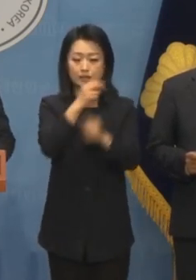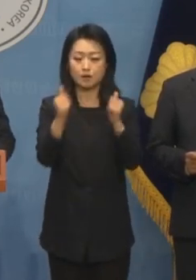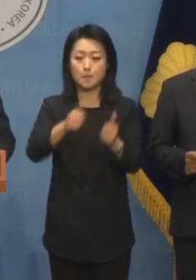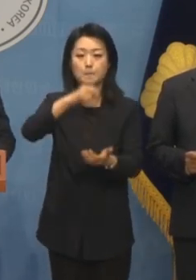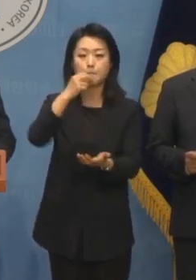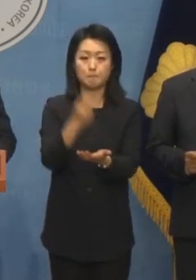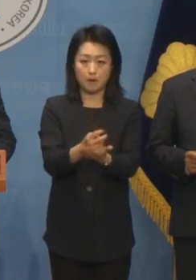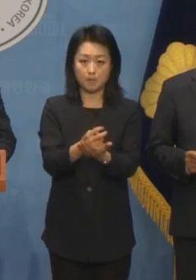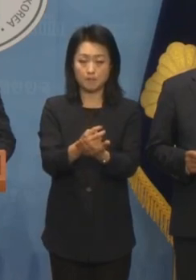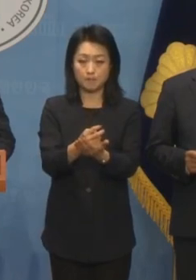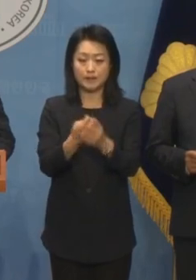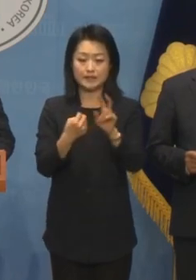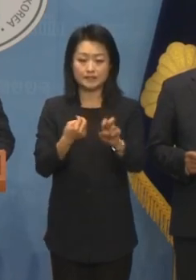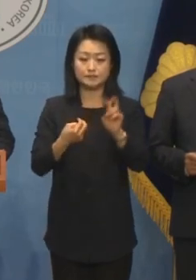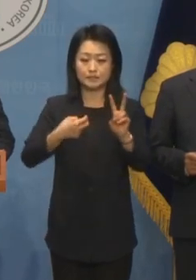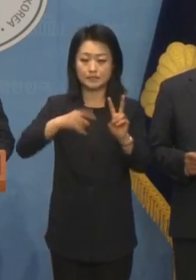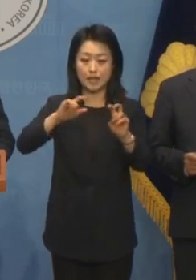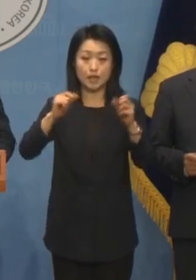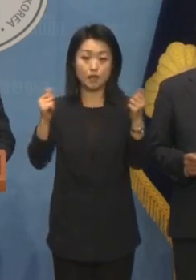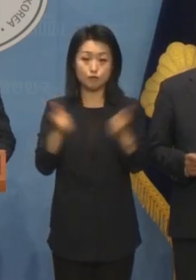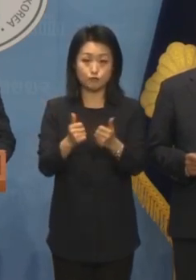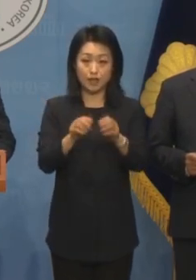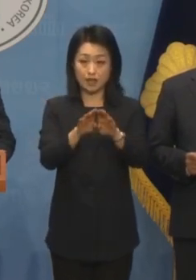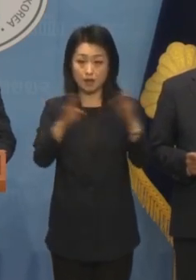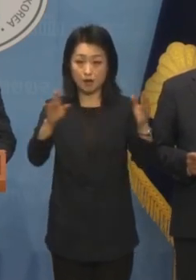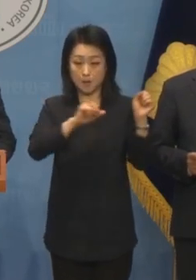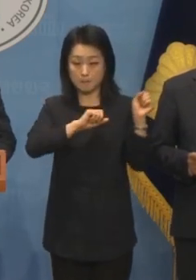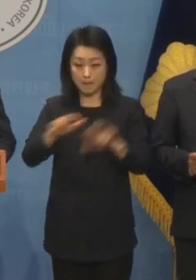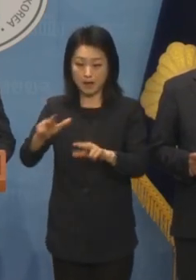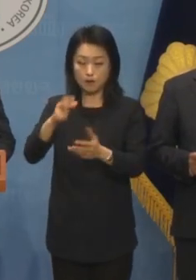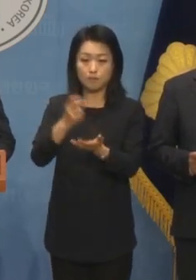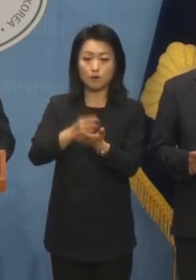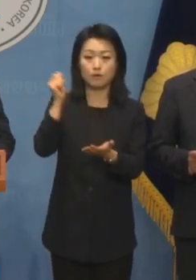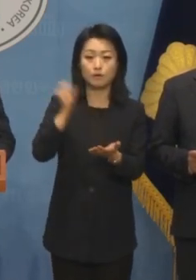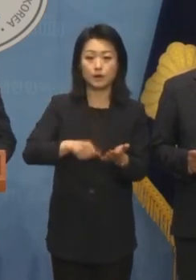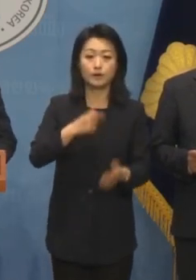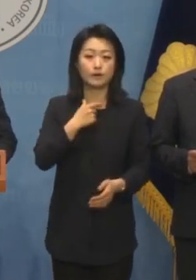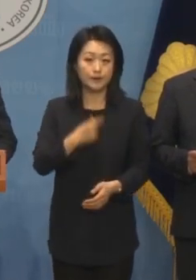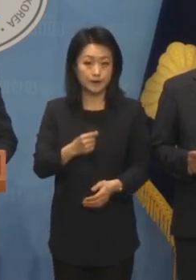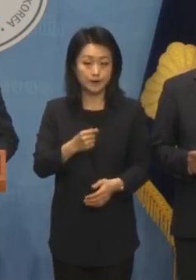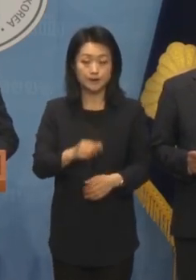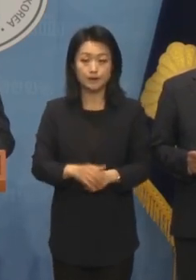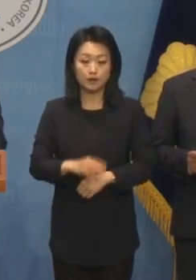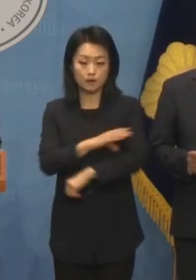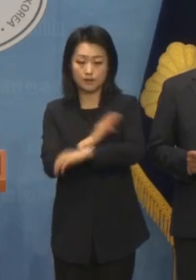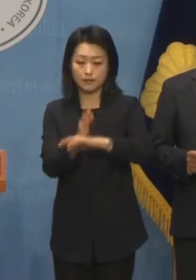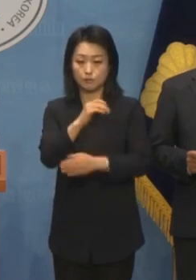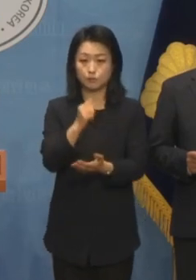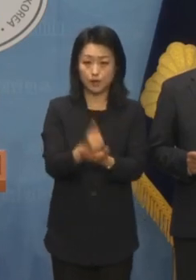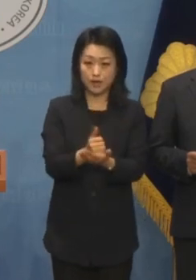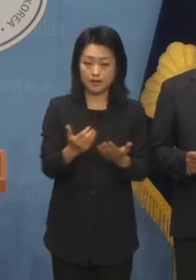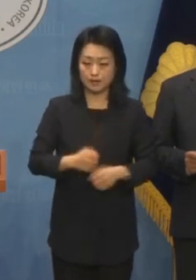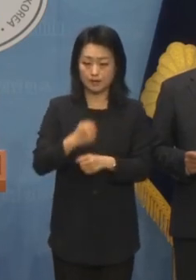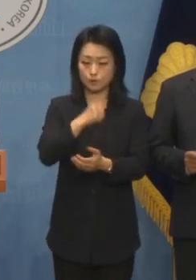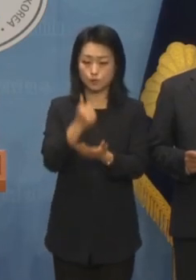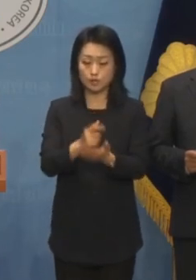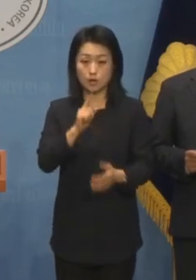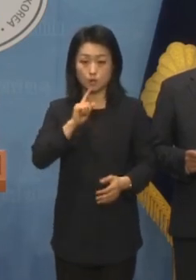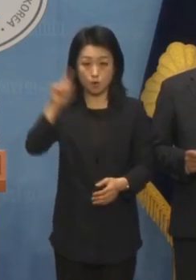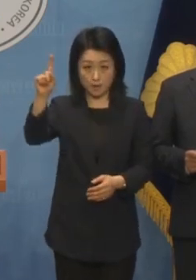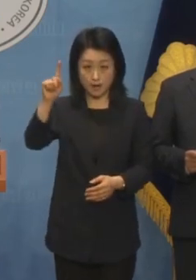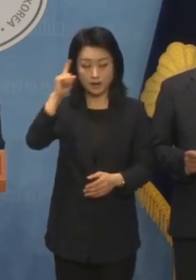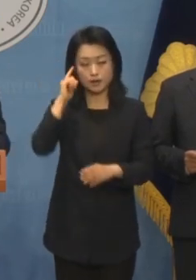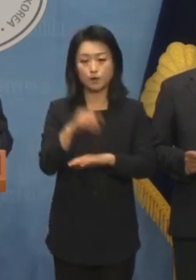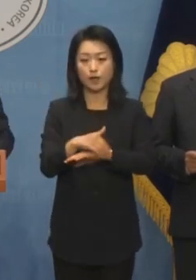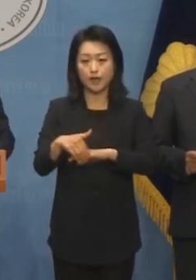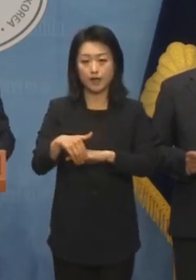제정을 22대 국회 개원 즉시 추진할 것입니다. 직권남용 및 직무유기에 대한 고발도